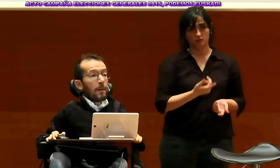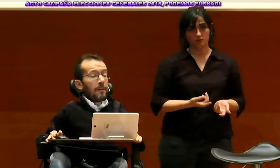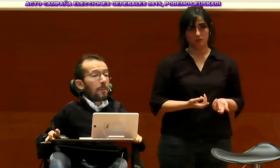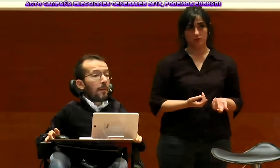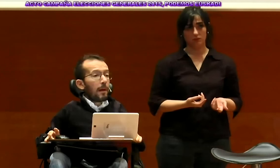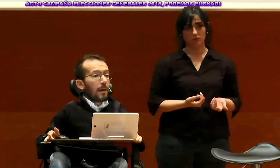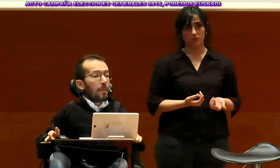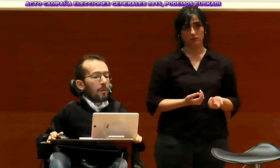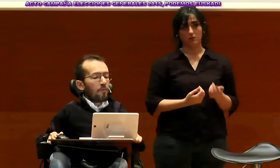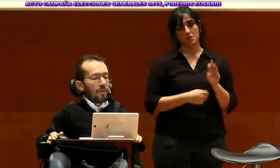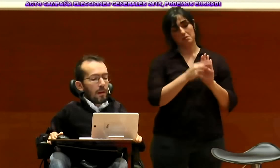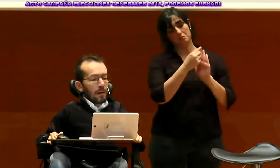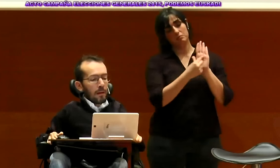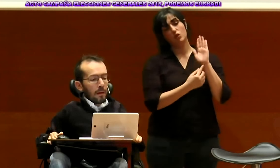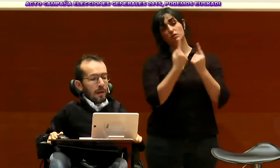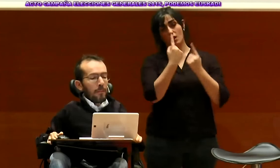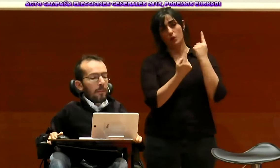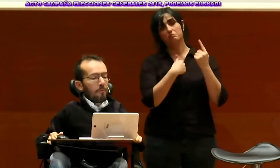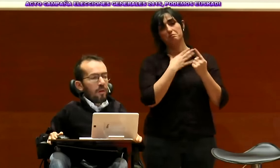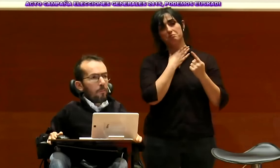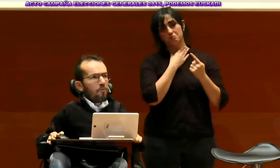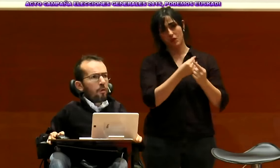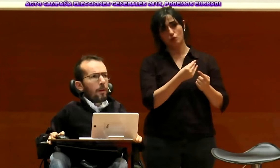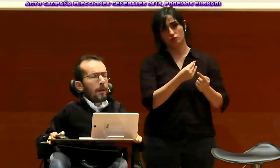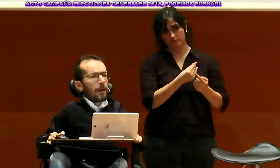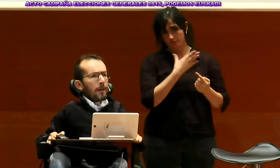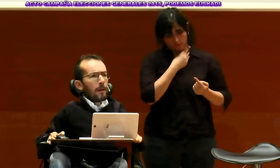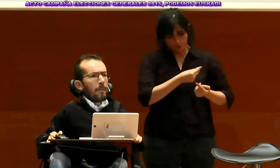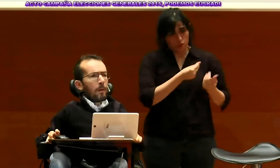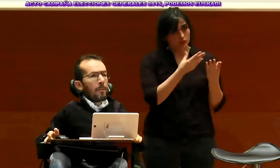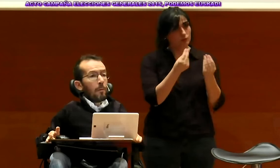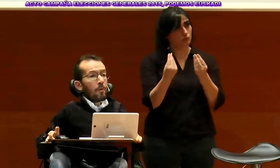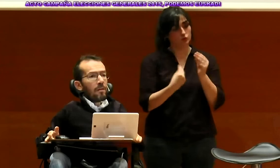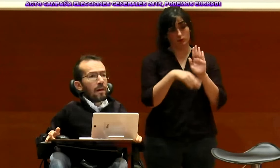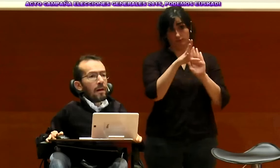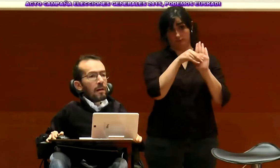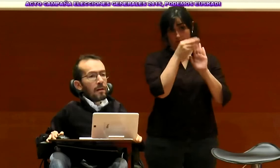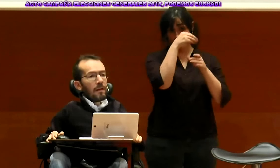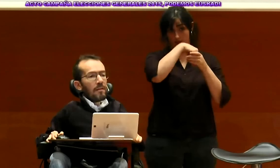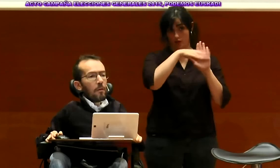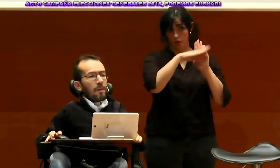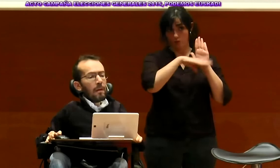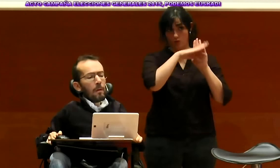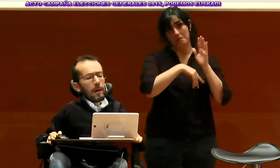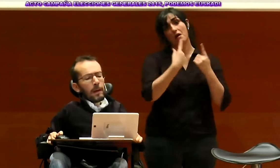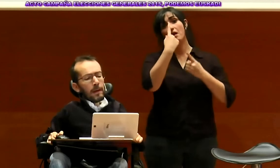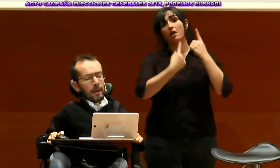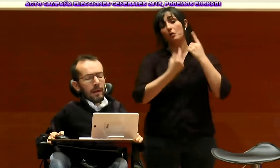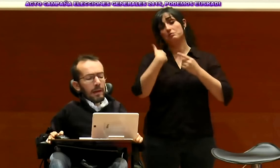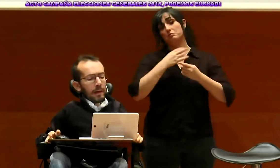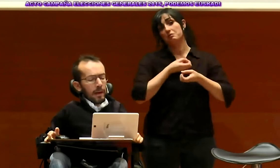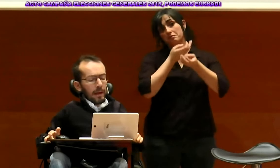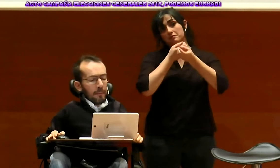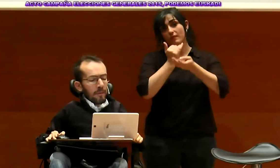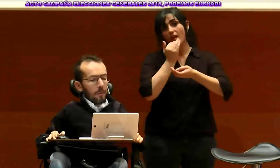Hay varias medidas que a mí me gustan, que a mí me gustan mucho del programa. Algunas ya, ya se han comentado aquí.